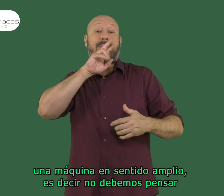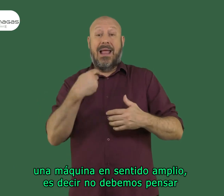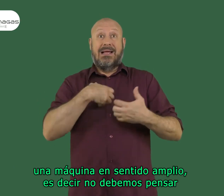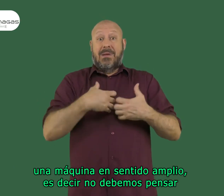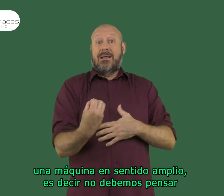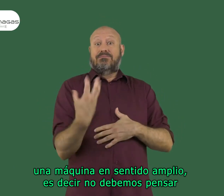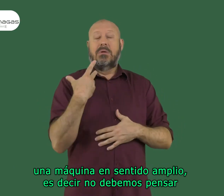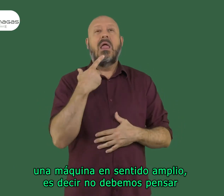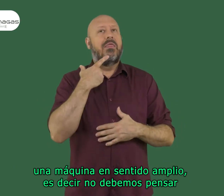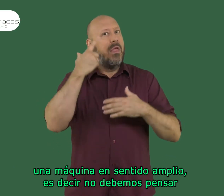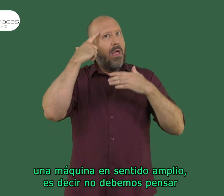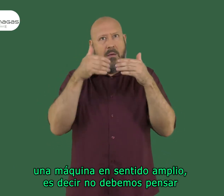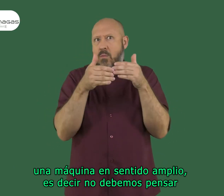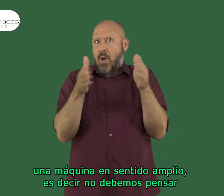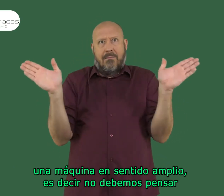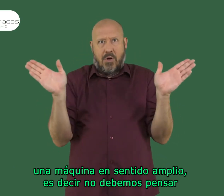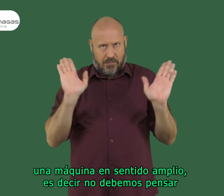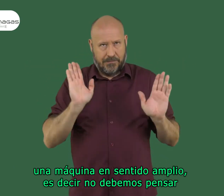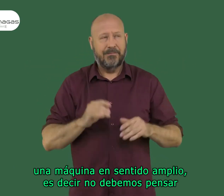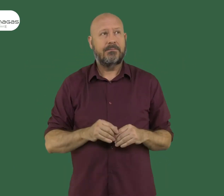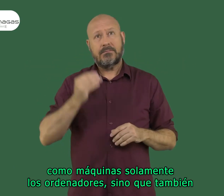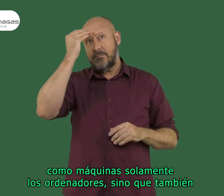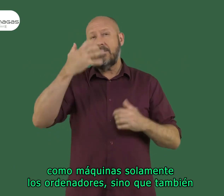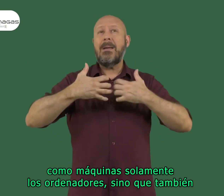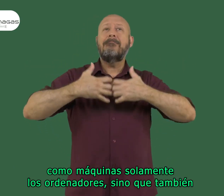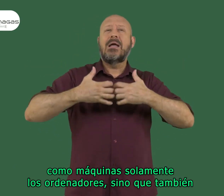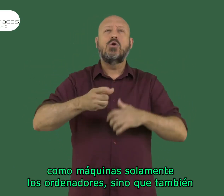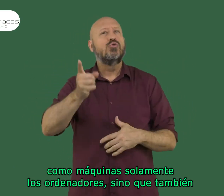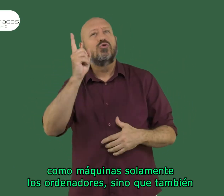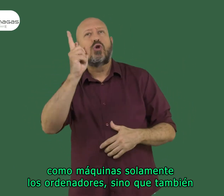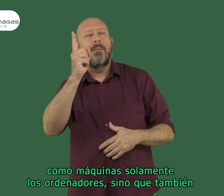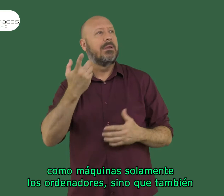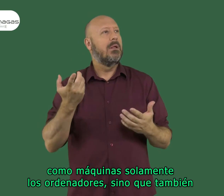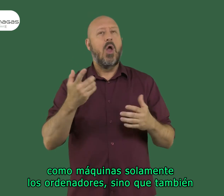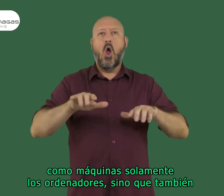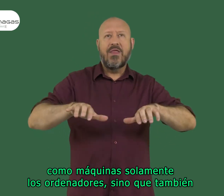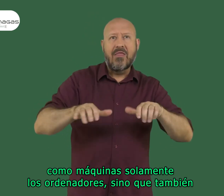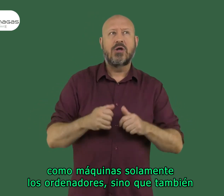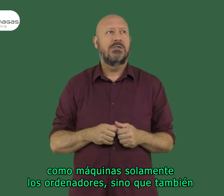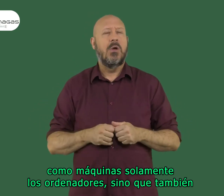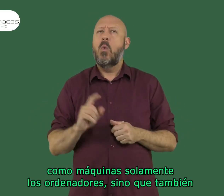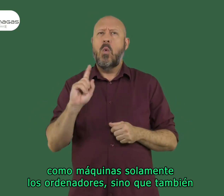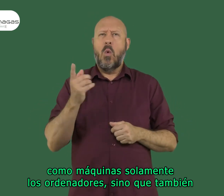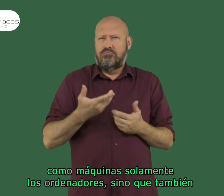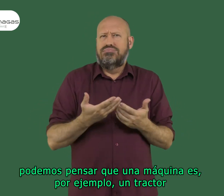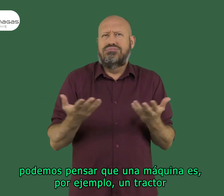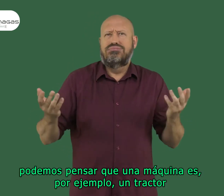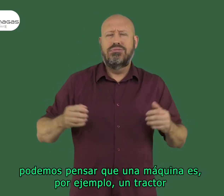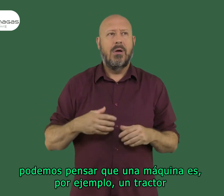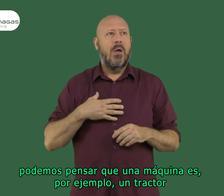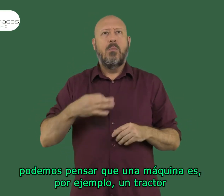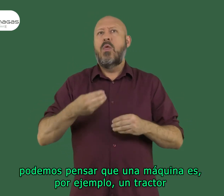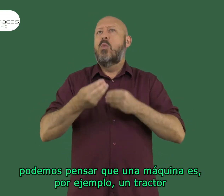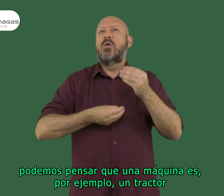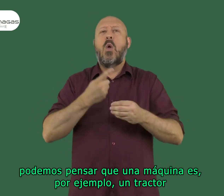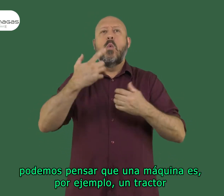una máquina en sentido amplio. Es decir, no debemos pensar como máquinas solamente los ordenadores, sino que también